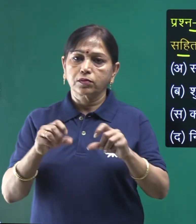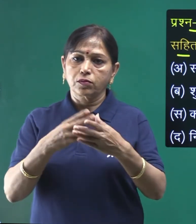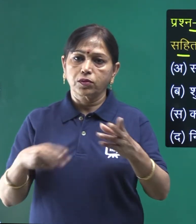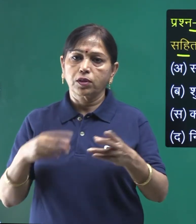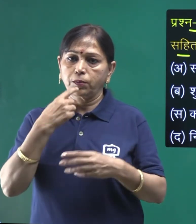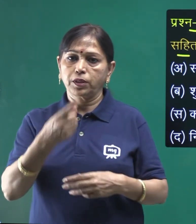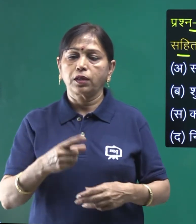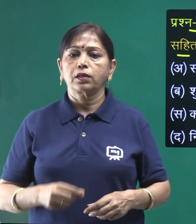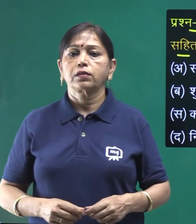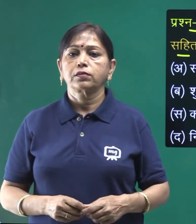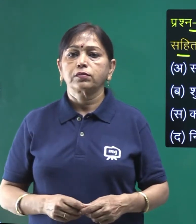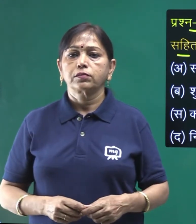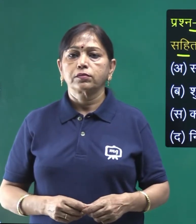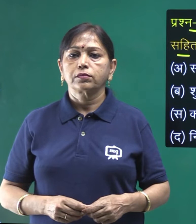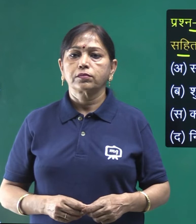कीजिए।